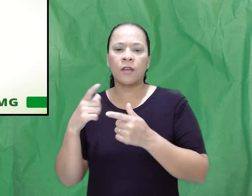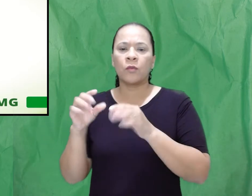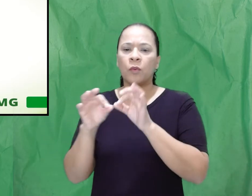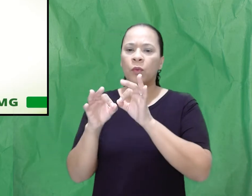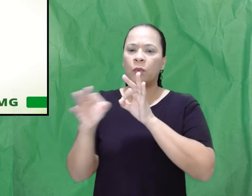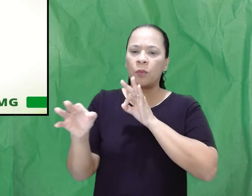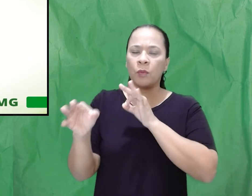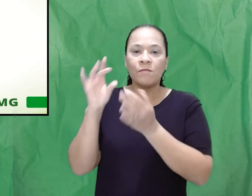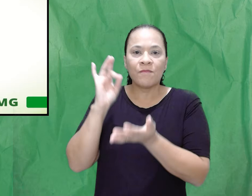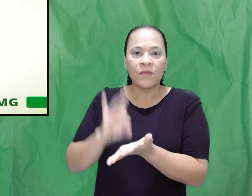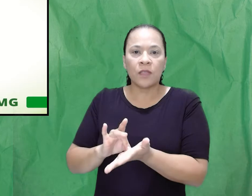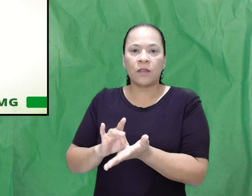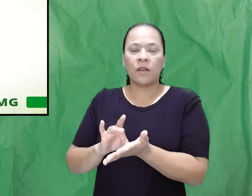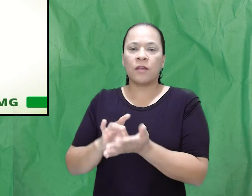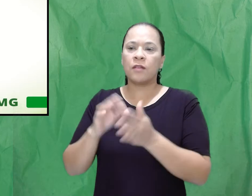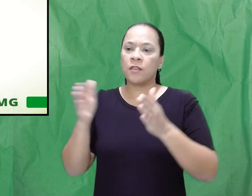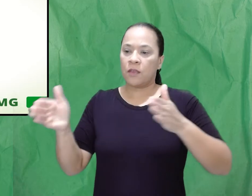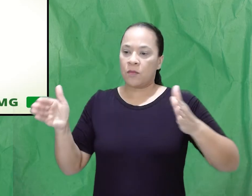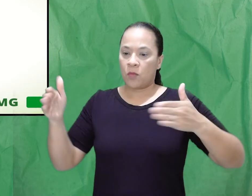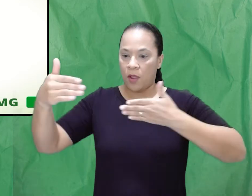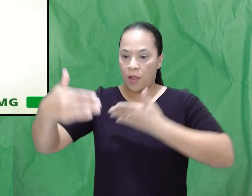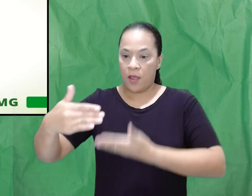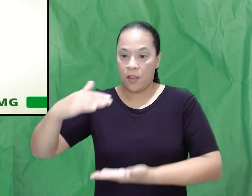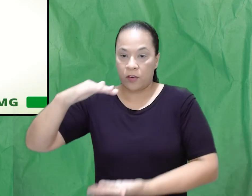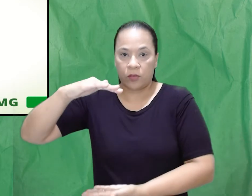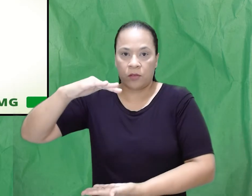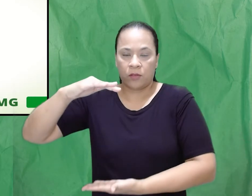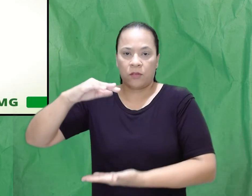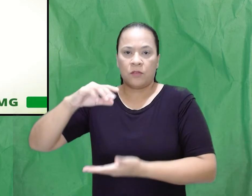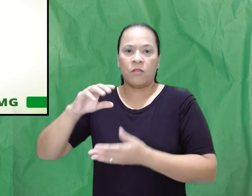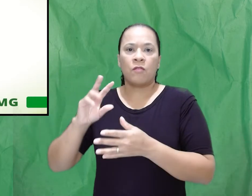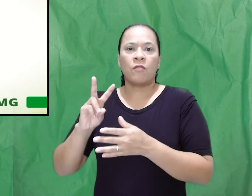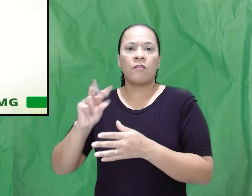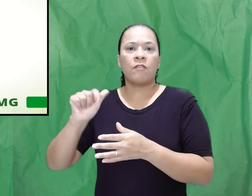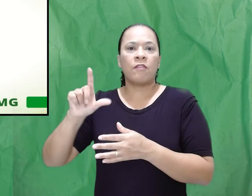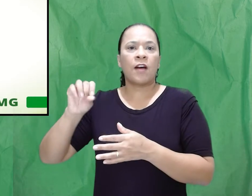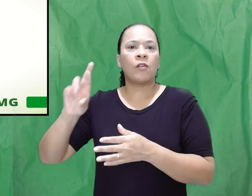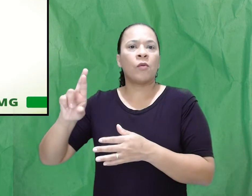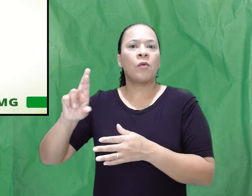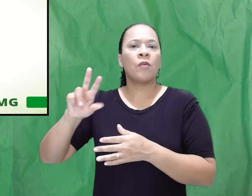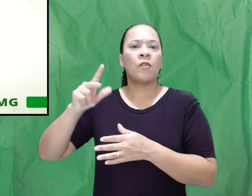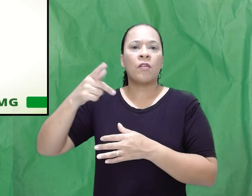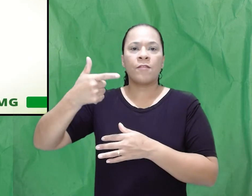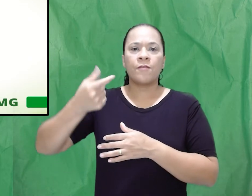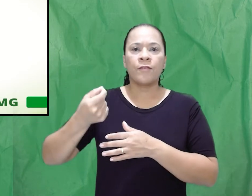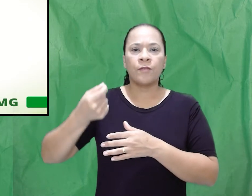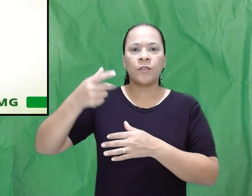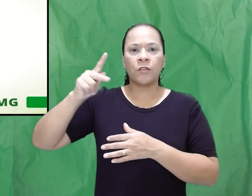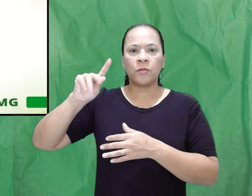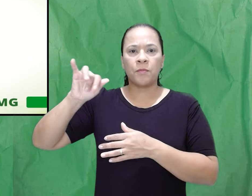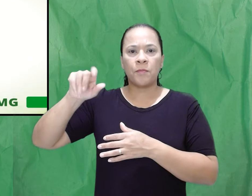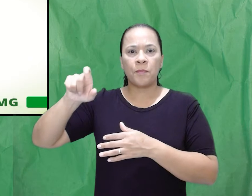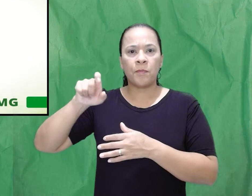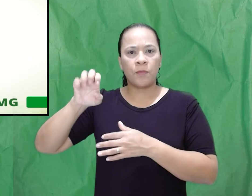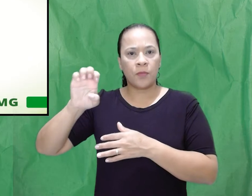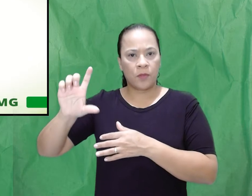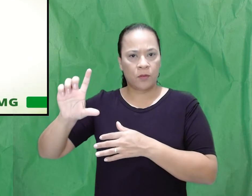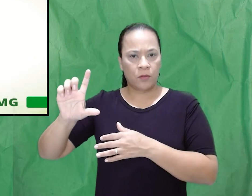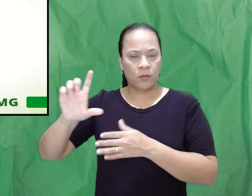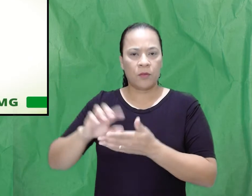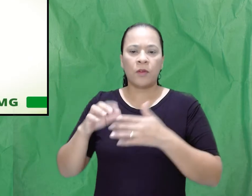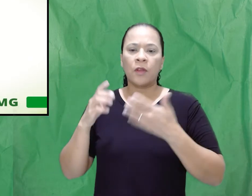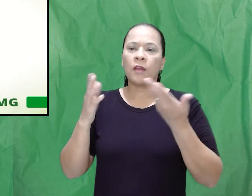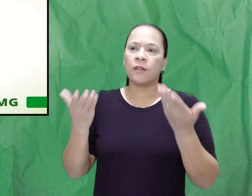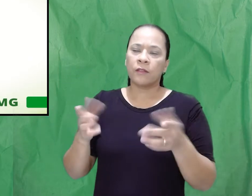sempre vai valer 20 pixels. Eu tenho uma medida também relativa. Por exemplo, aqui,